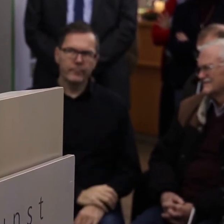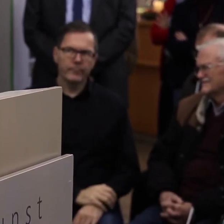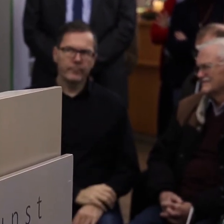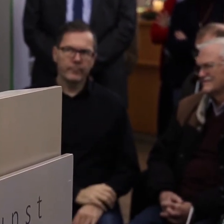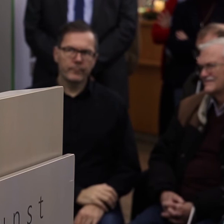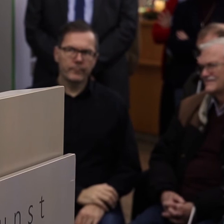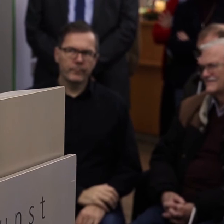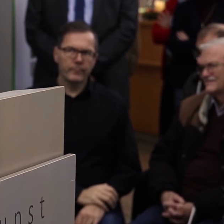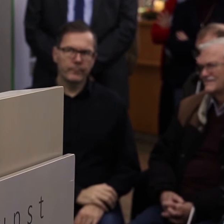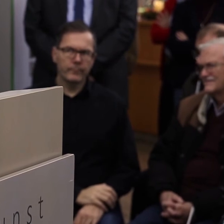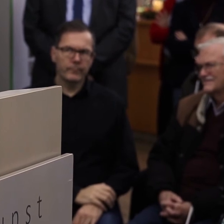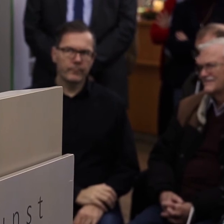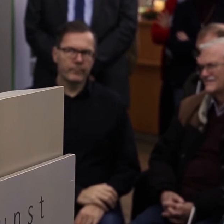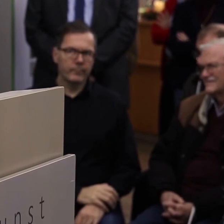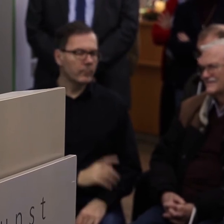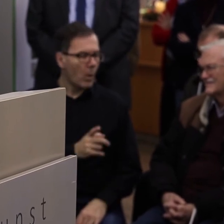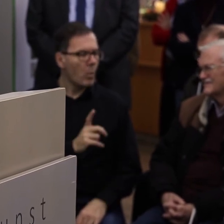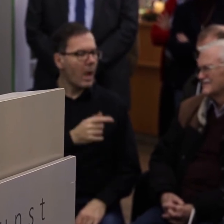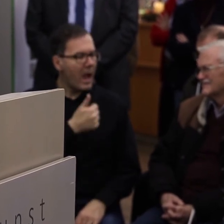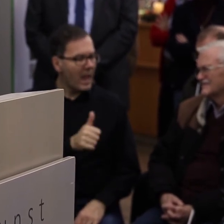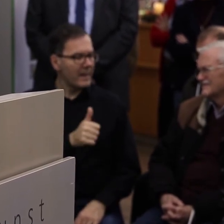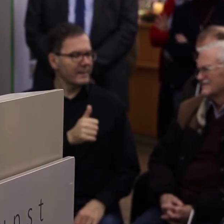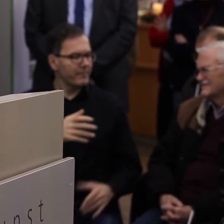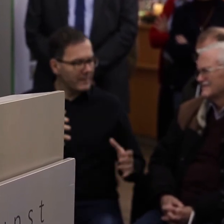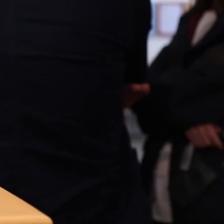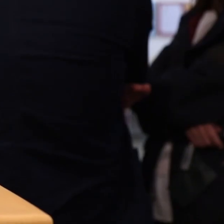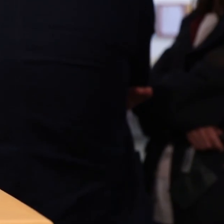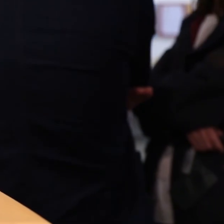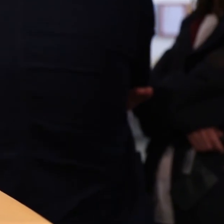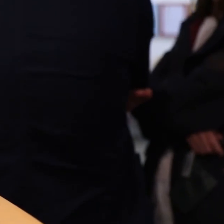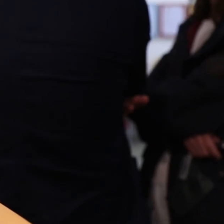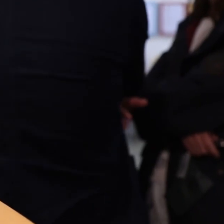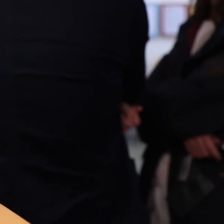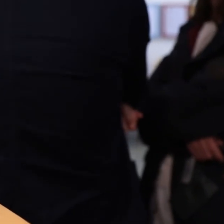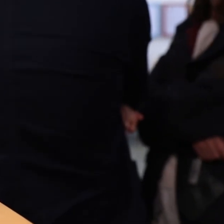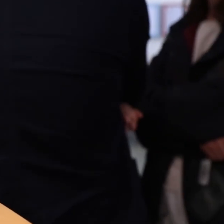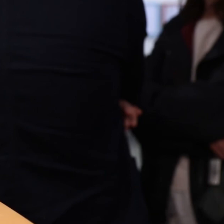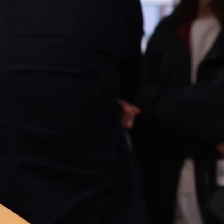Gemeinsame vor dem Alleinsein und dem Gegeneinander steht. Fröhliche Weihnachten!